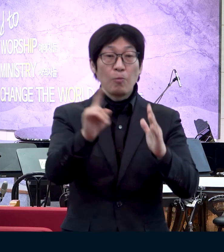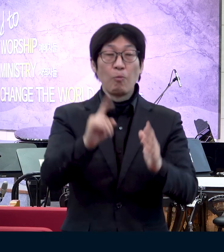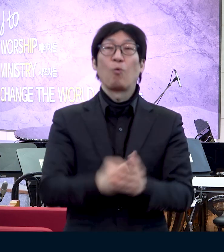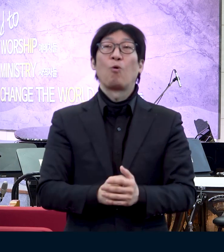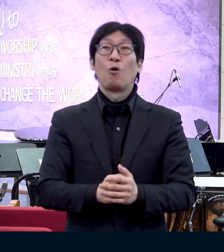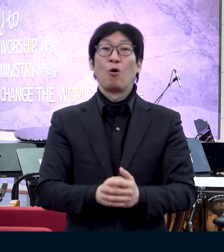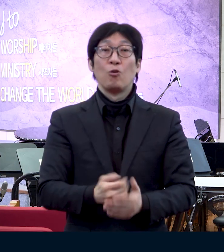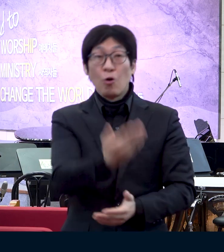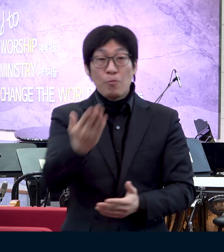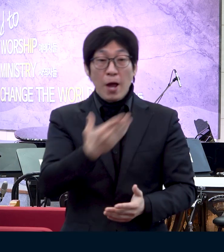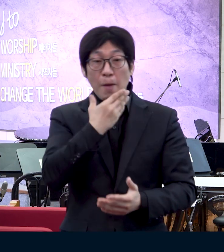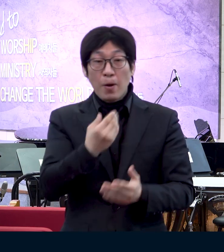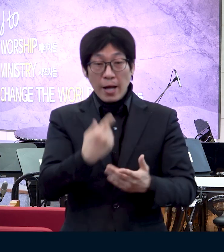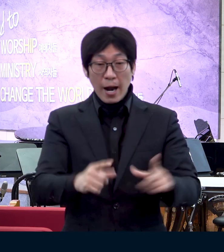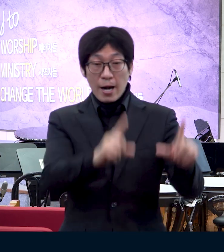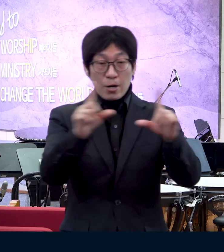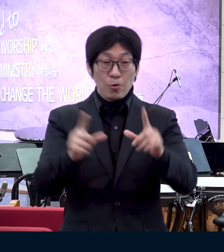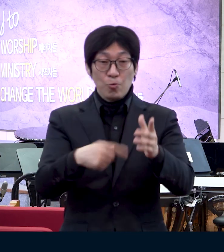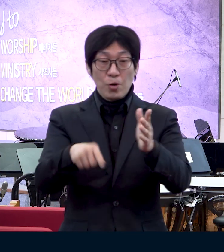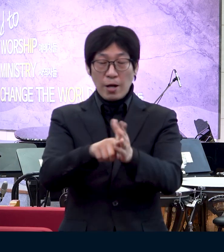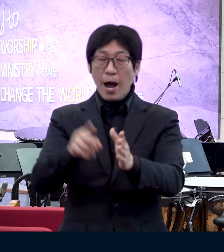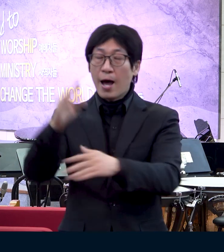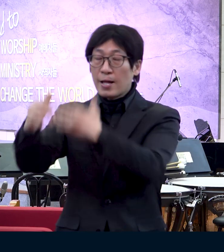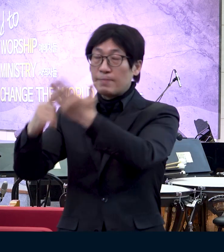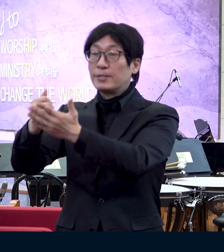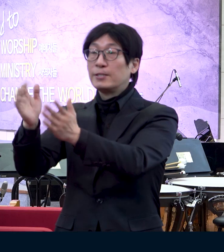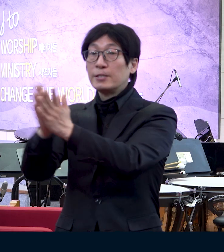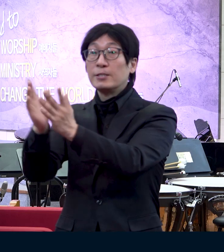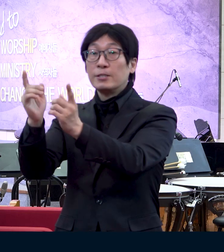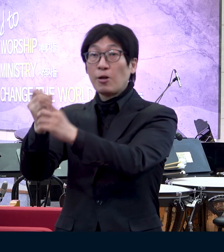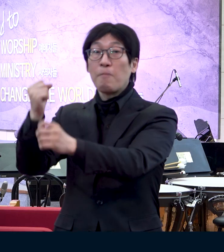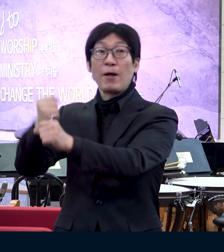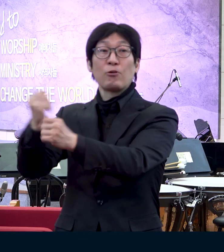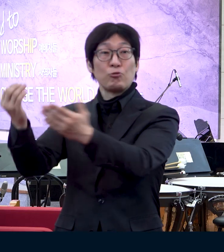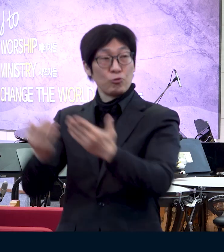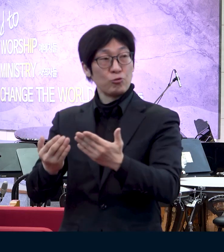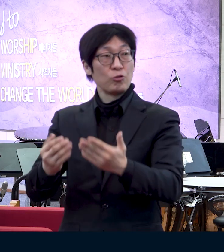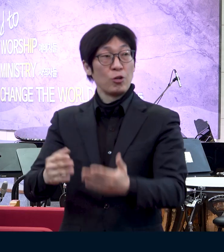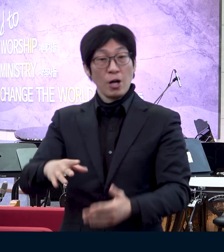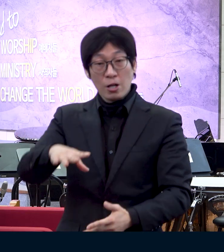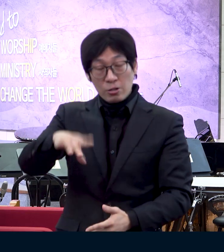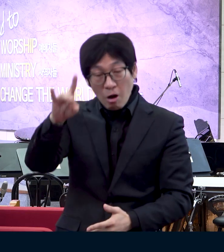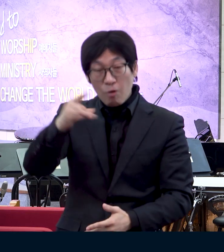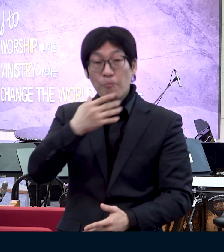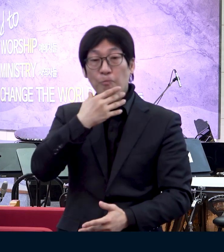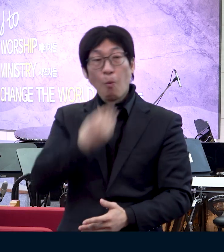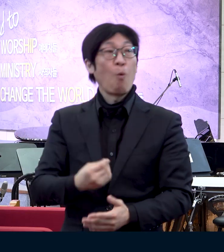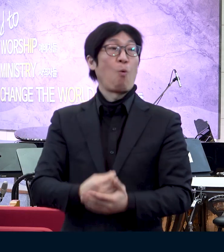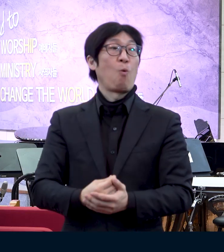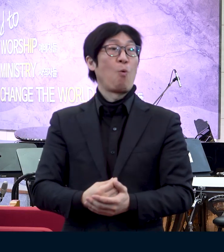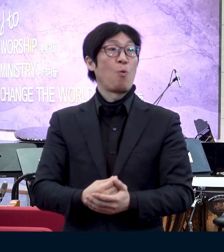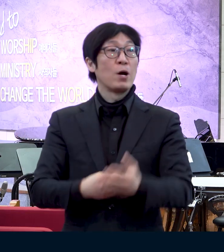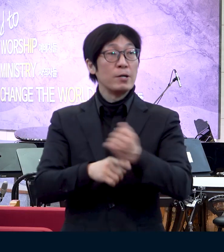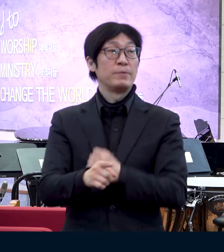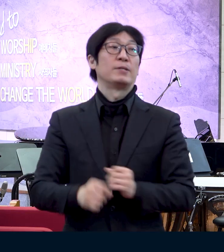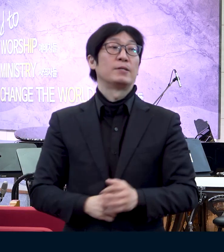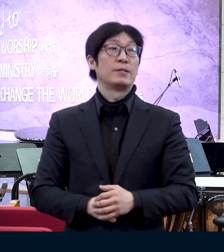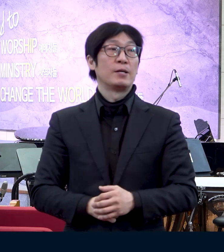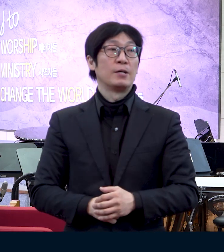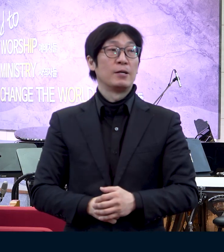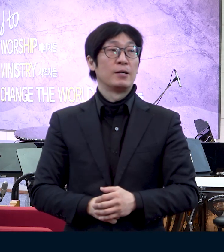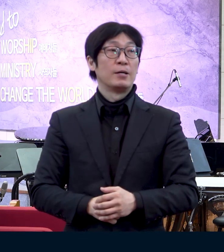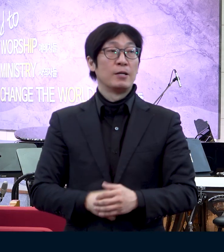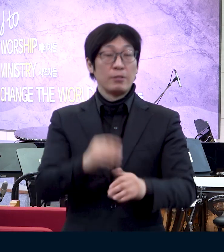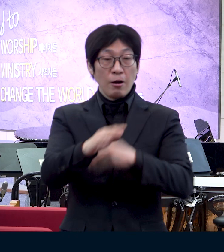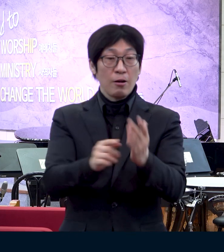우리가 행복하게 살게 하기 위하여 하나님이 직접 만들어주신 최초의 축복이라고요. 사람이